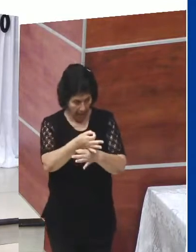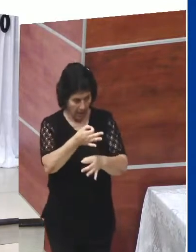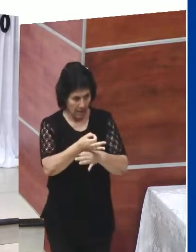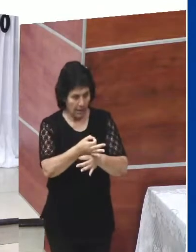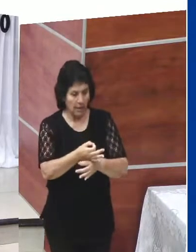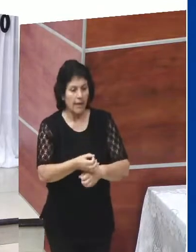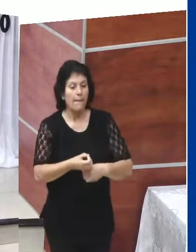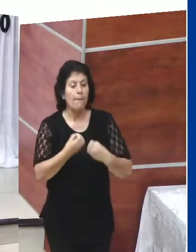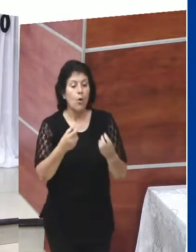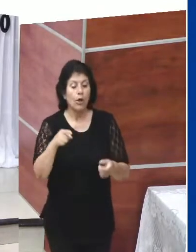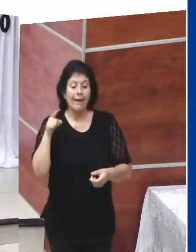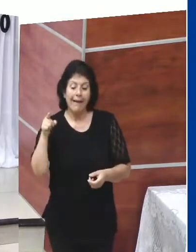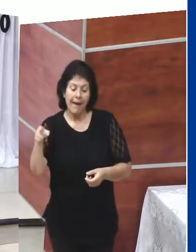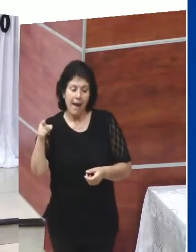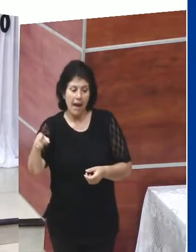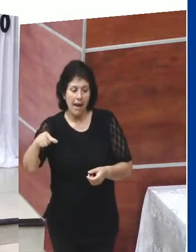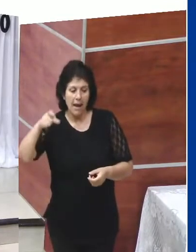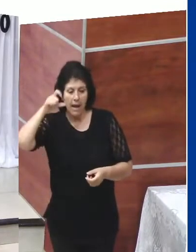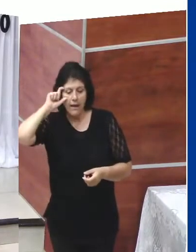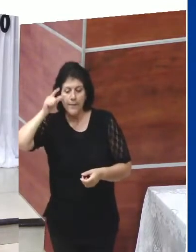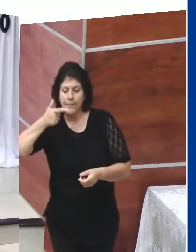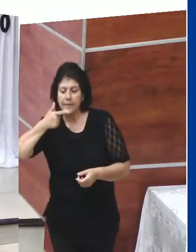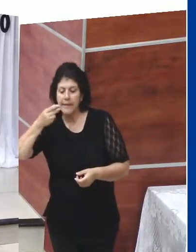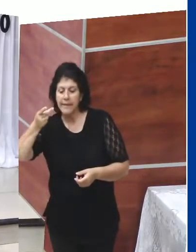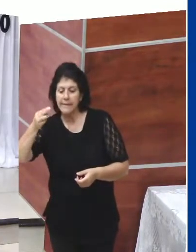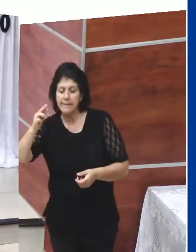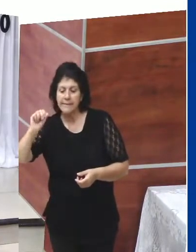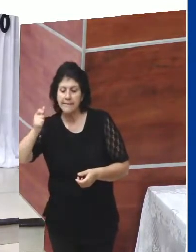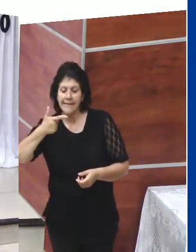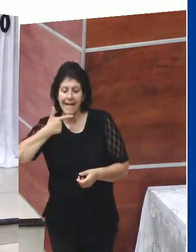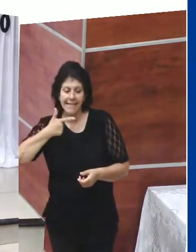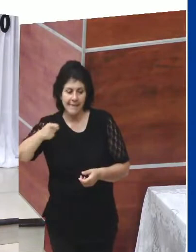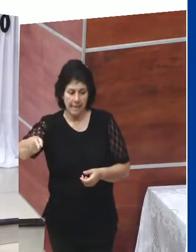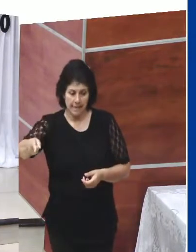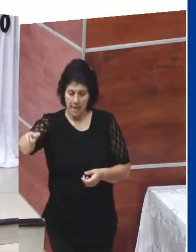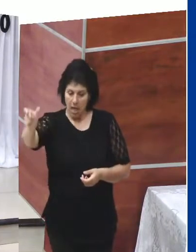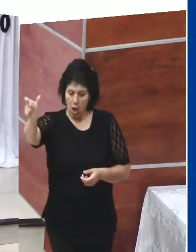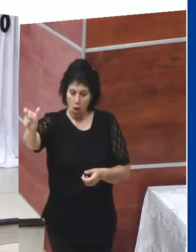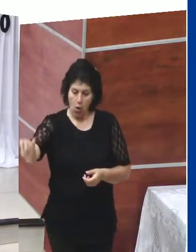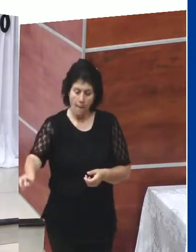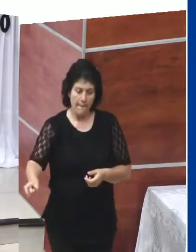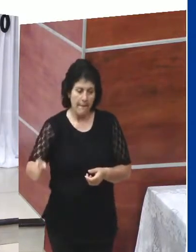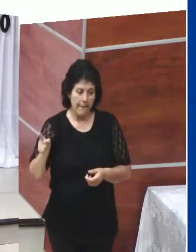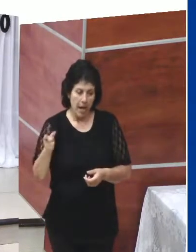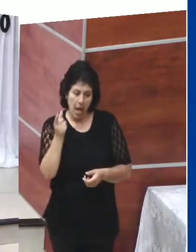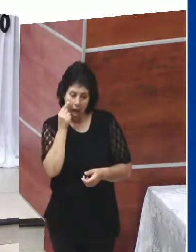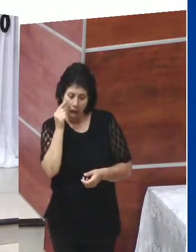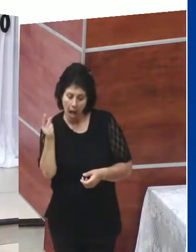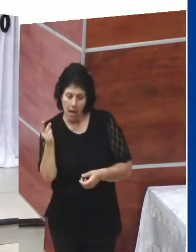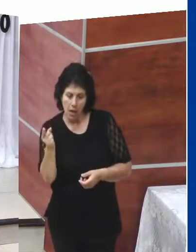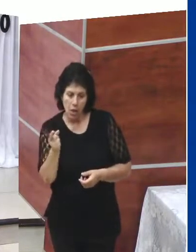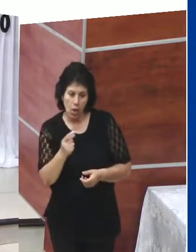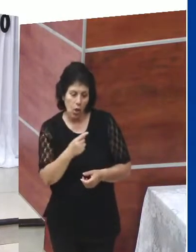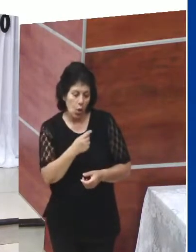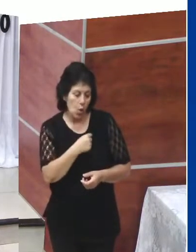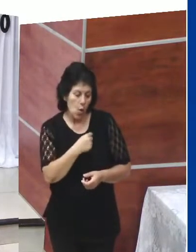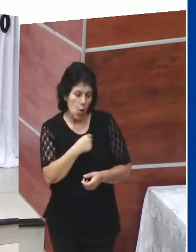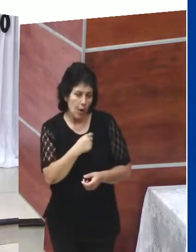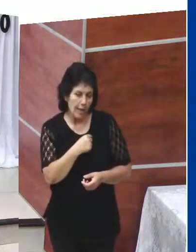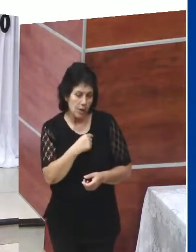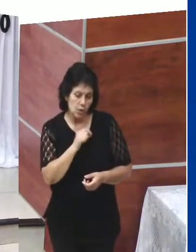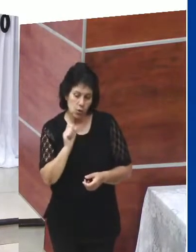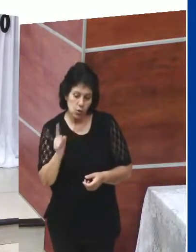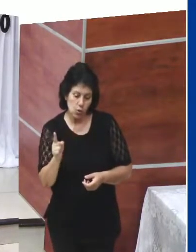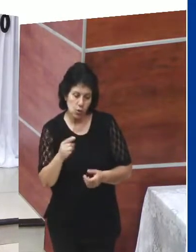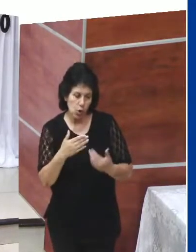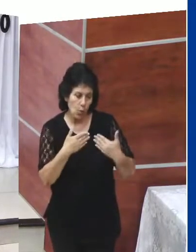porque Esdras había preparado, dice, su corazón para inquirir la palabra, la